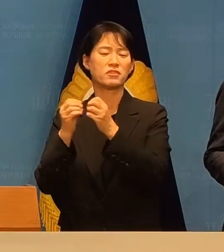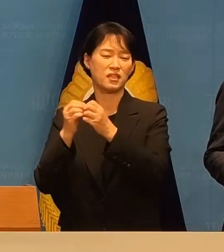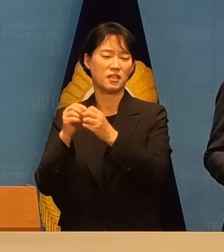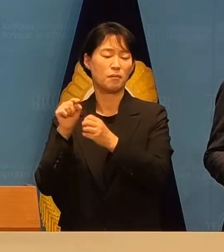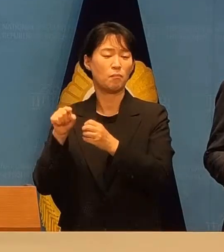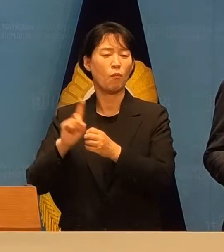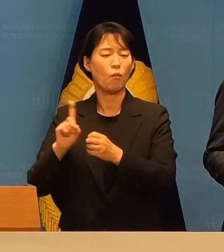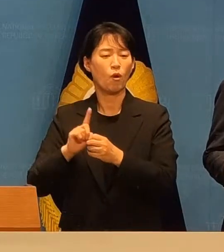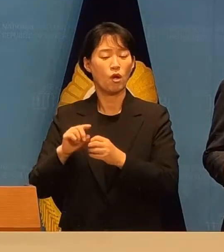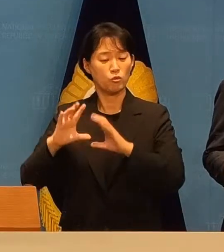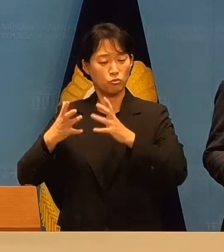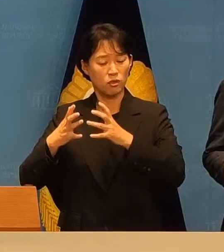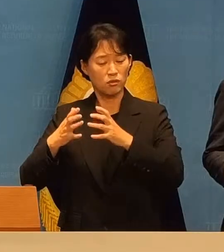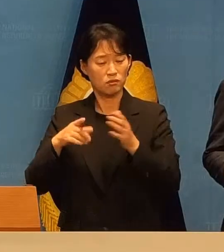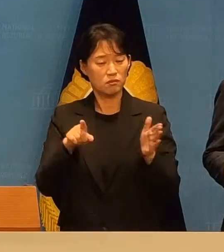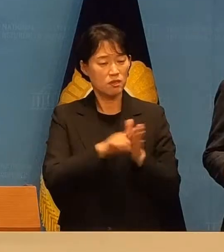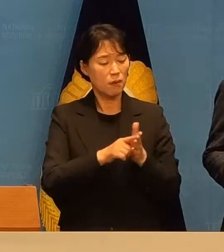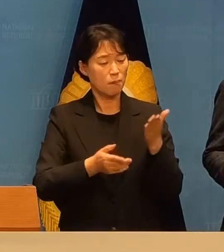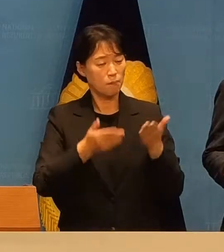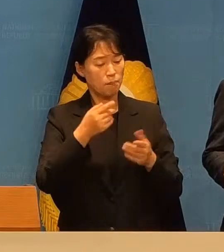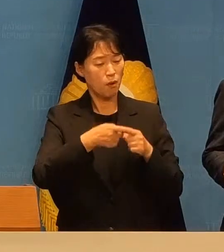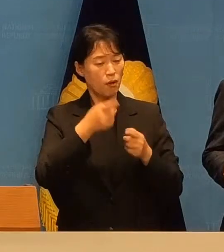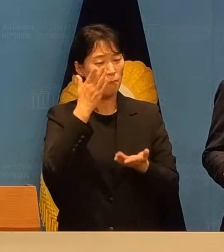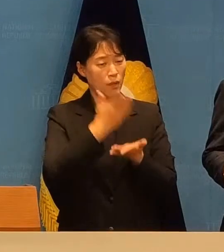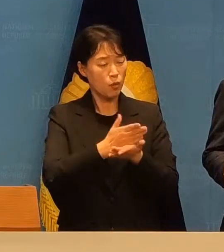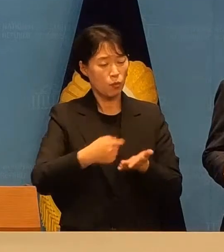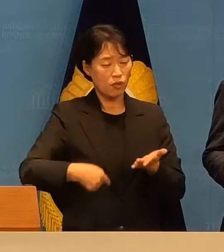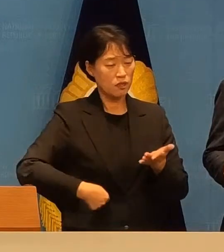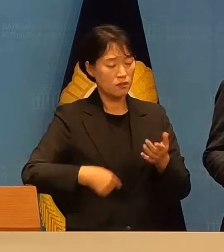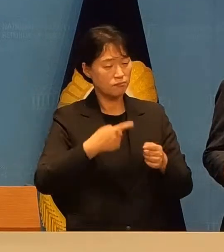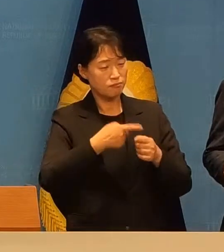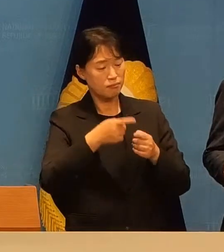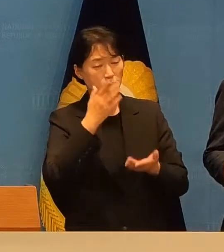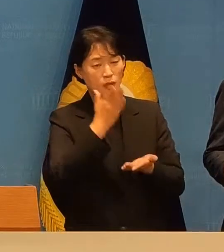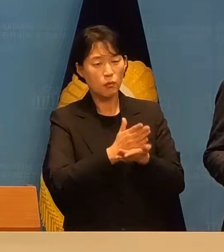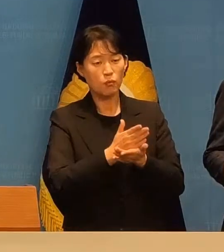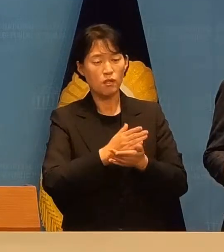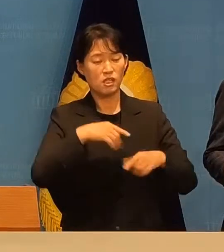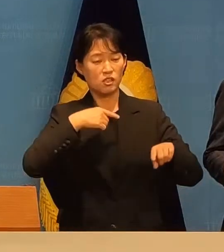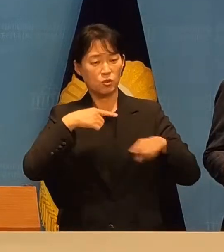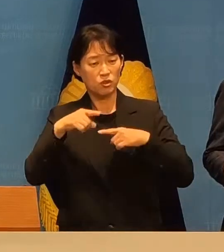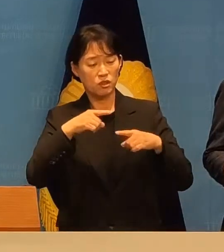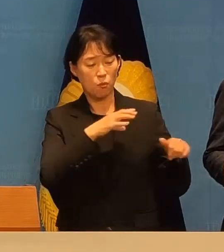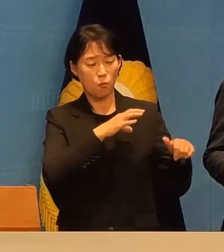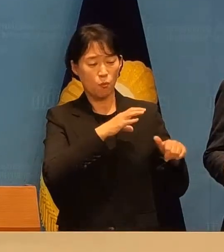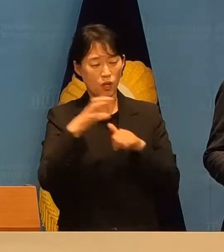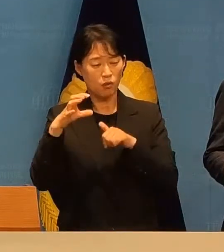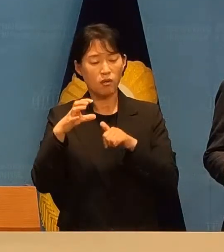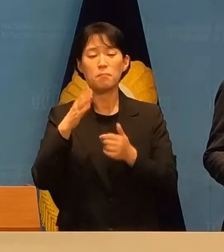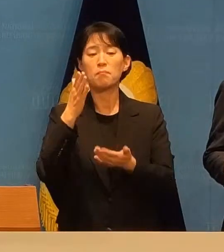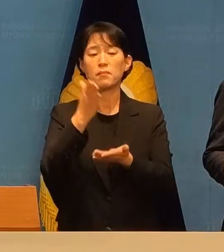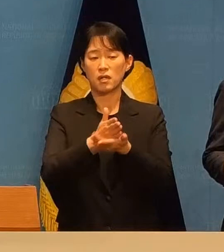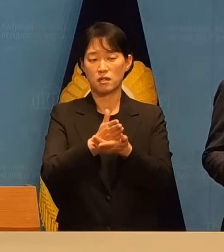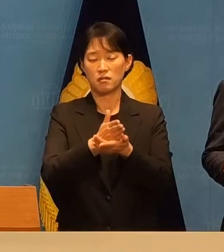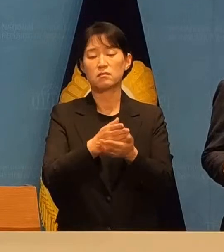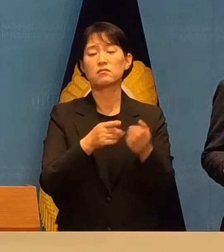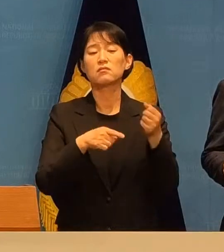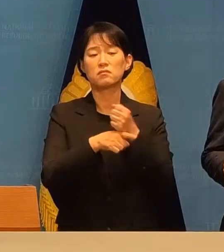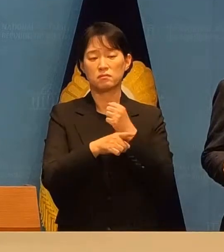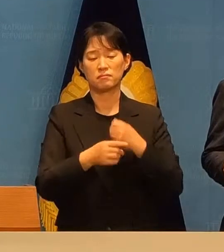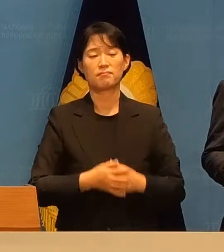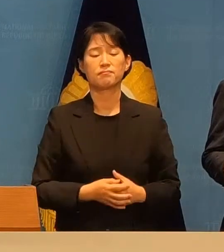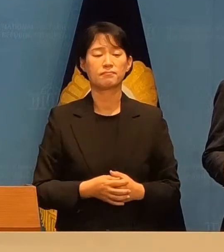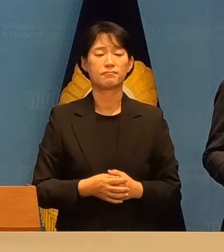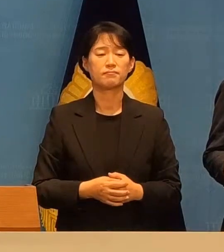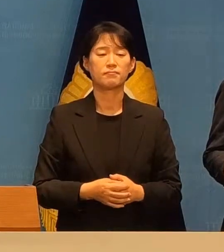국가는 신앙을 평가하지 말고 양심을 재단하지 말고 정치 권력으로 종교를 줄 세우지 말라는 경고인